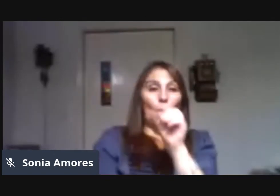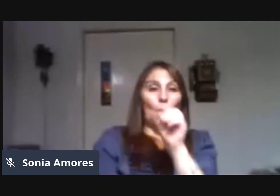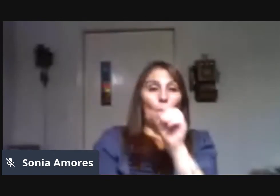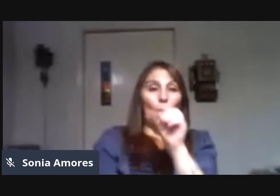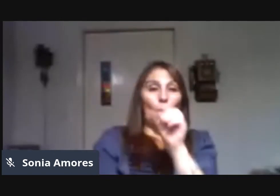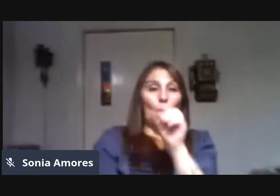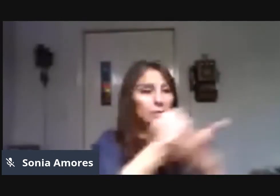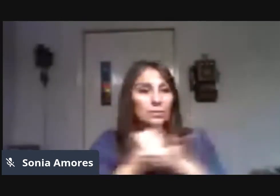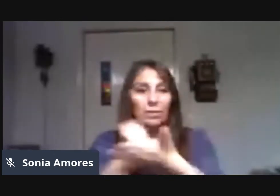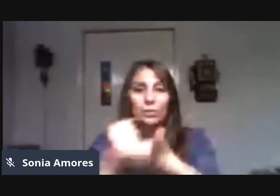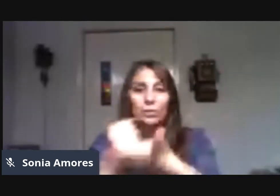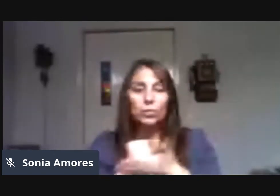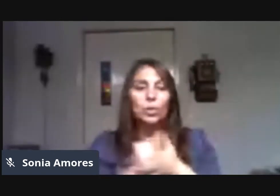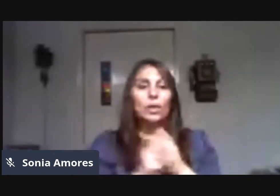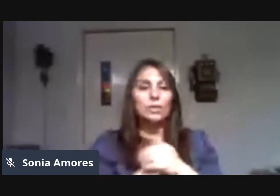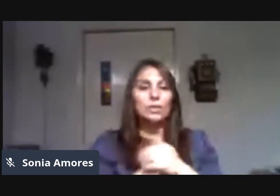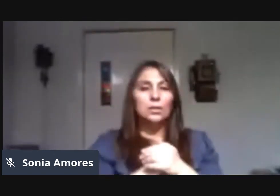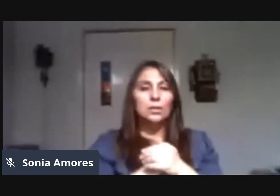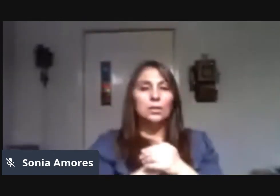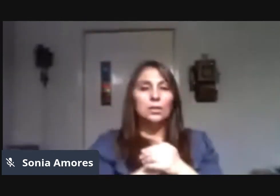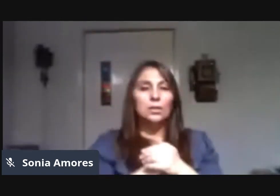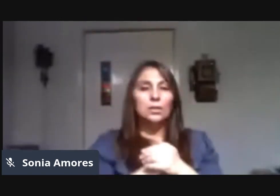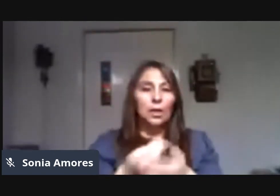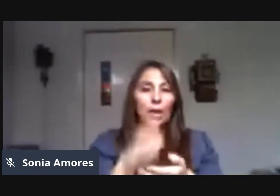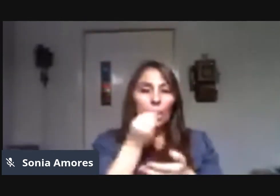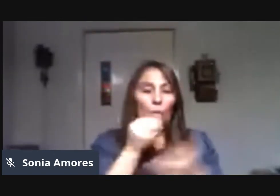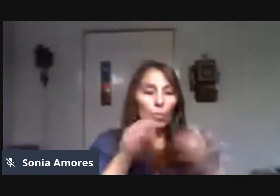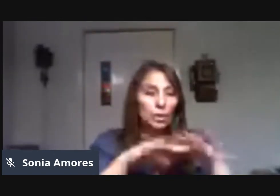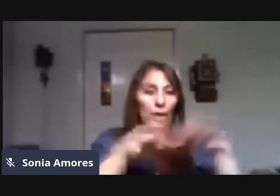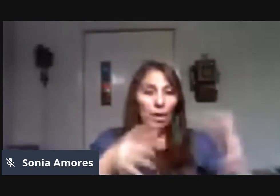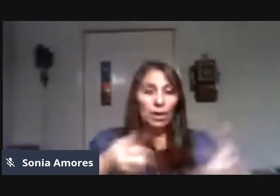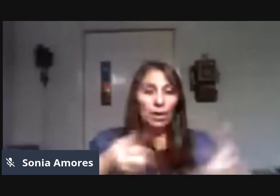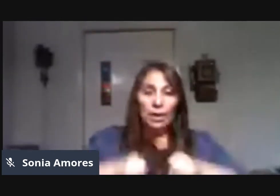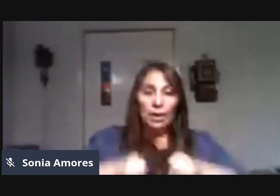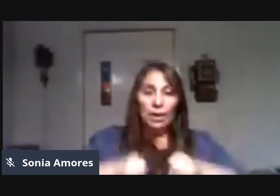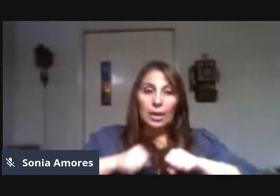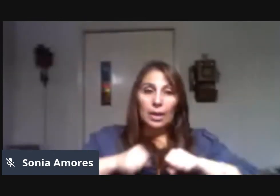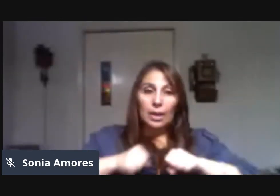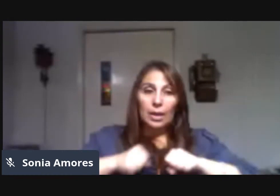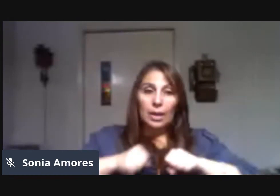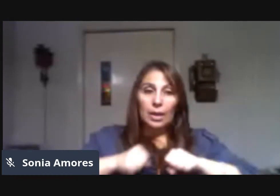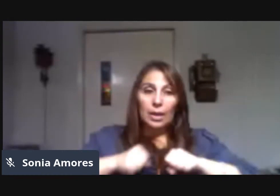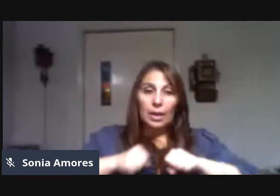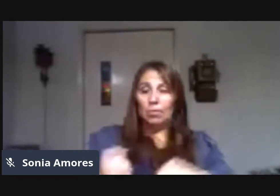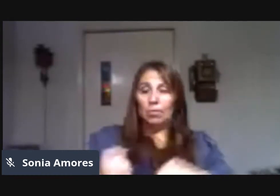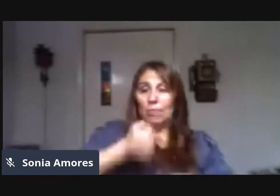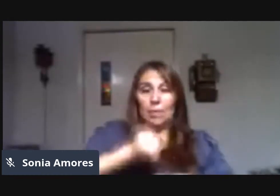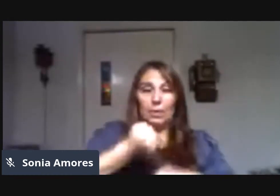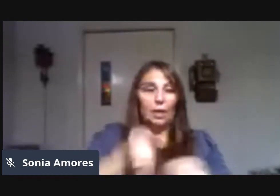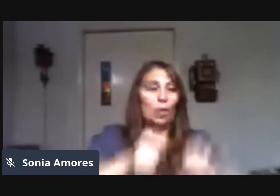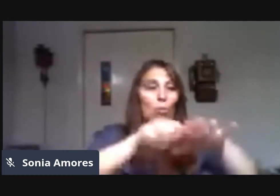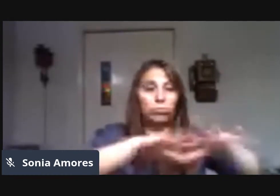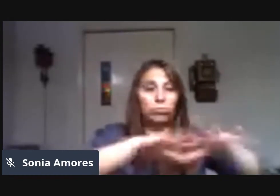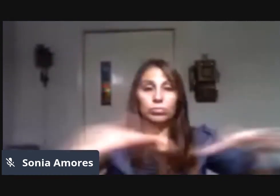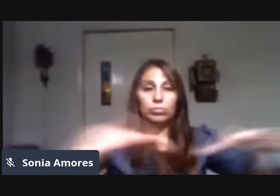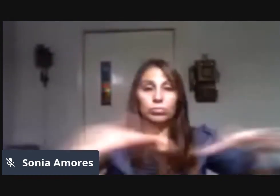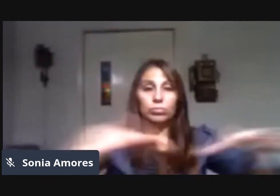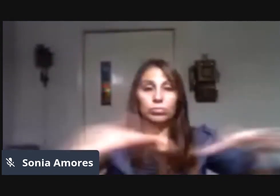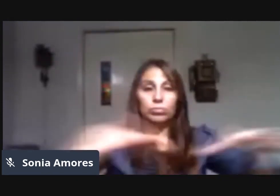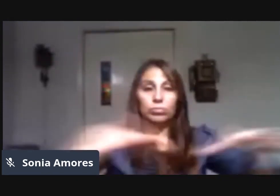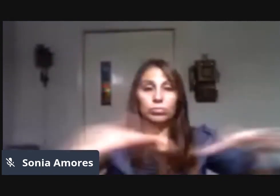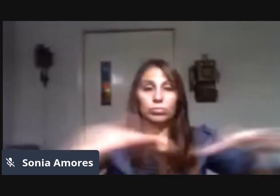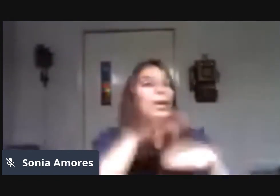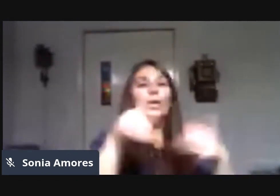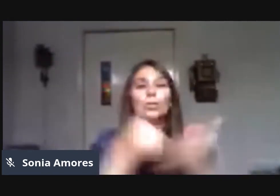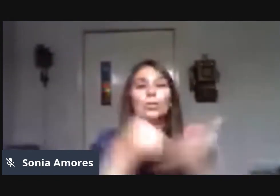solidaridades, al dejar el mercado encima de la mesa, a seguir apoyando con aportes económicos, al